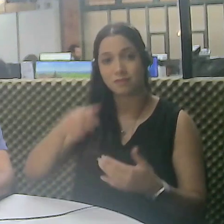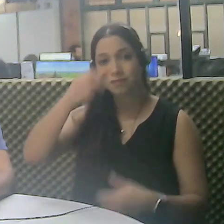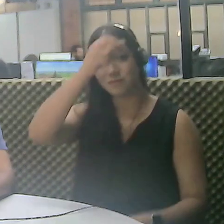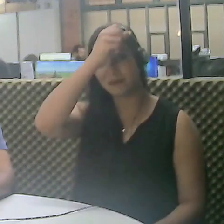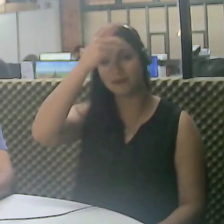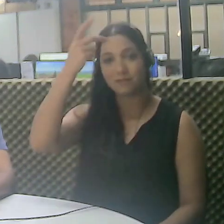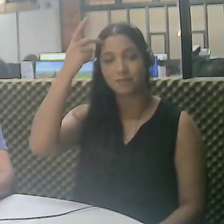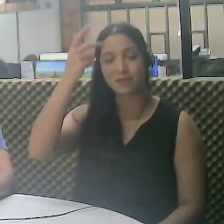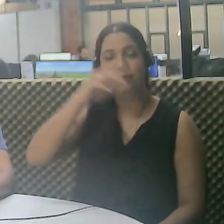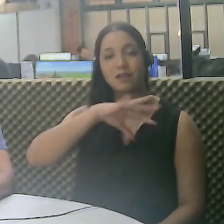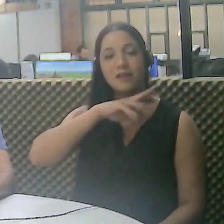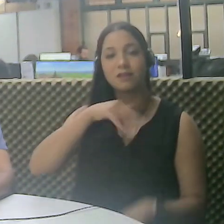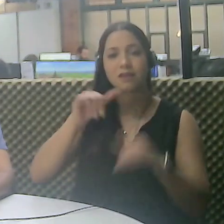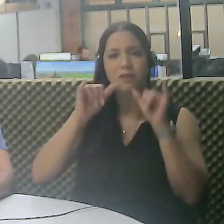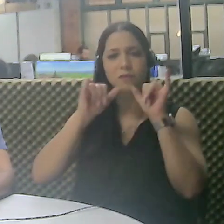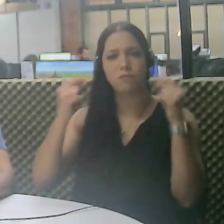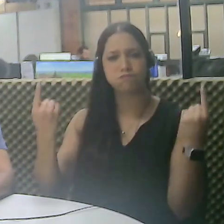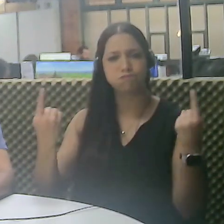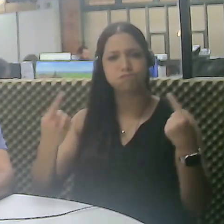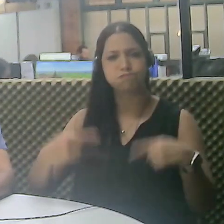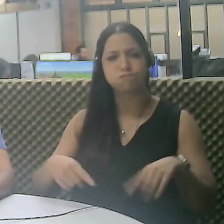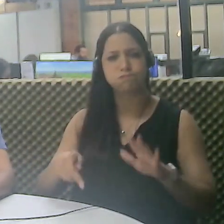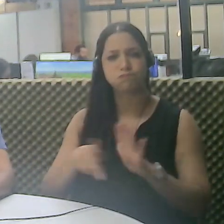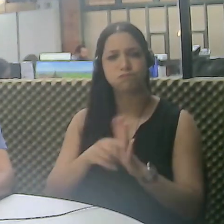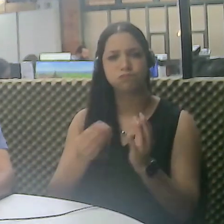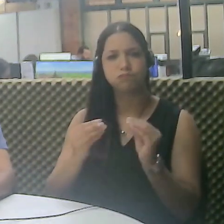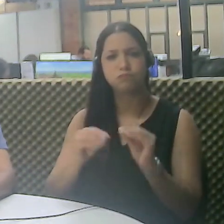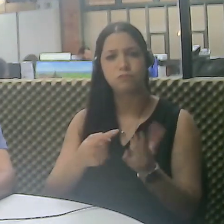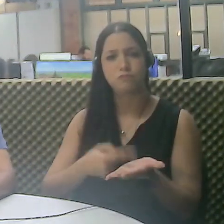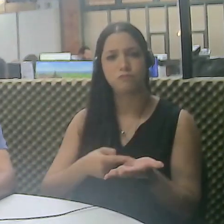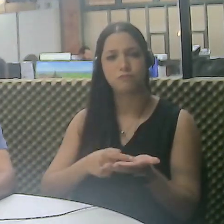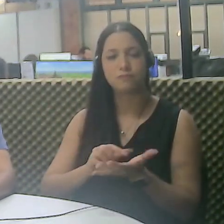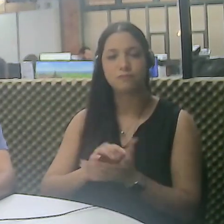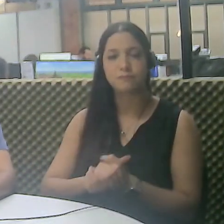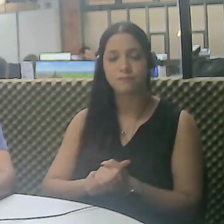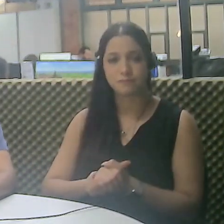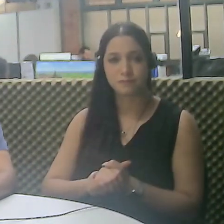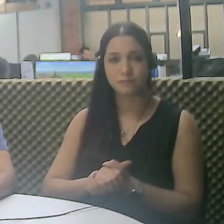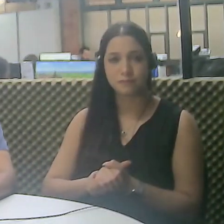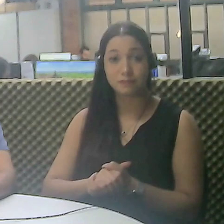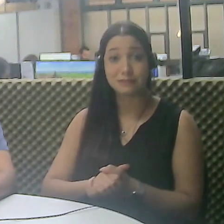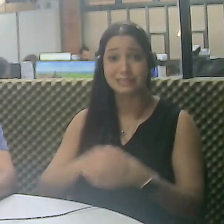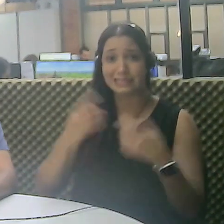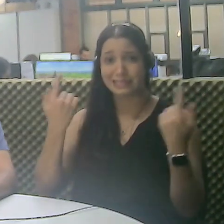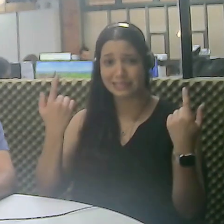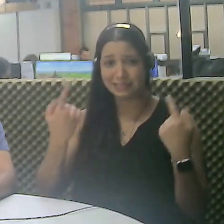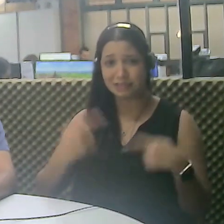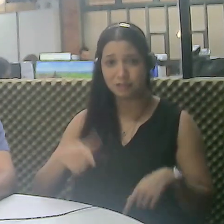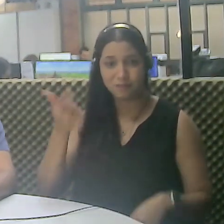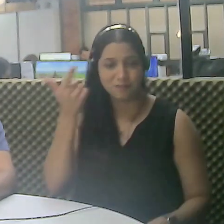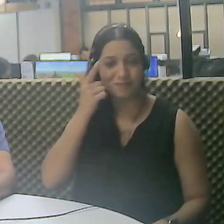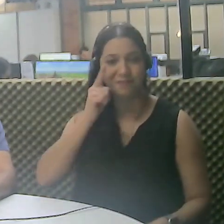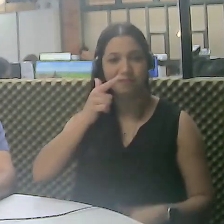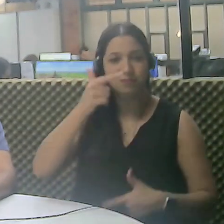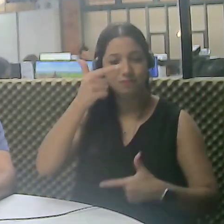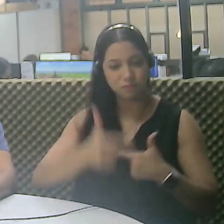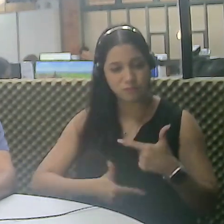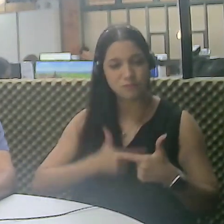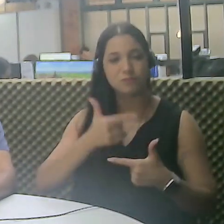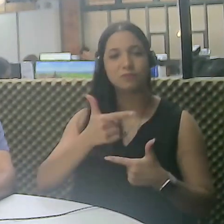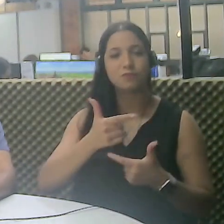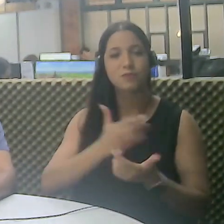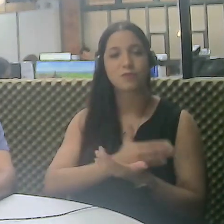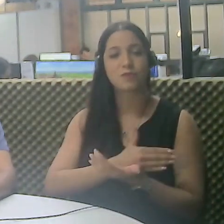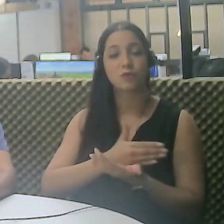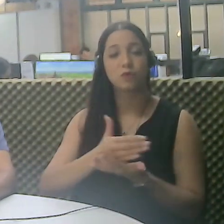Odelmo Leão conta sobre os desafios para a implantação do pacto. O primeiro desafio foi vencido. Ele começou a partir